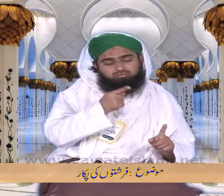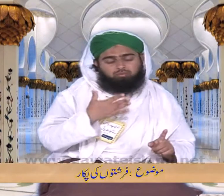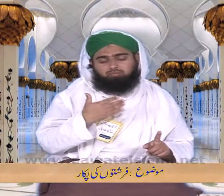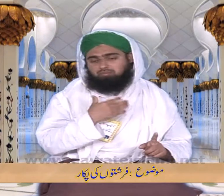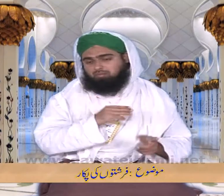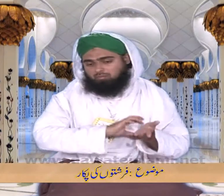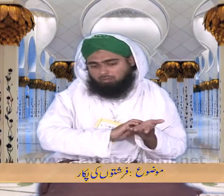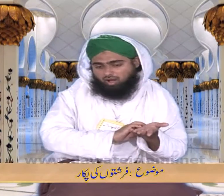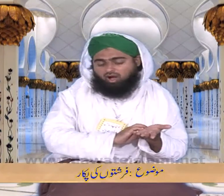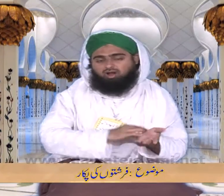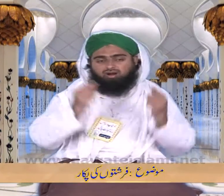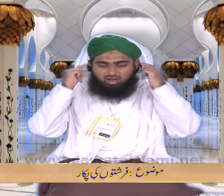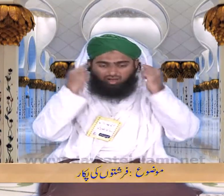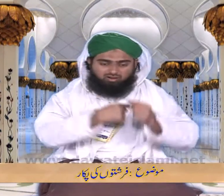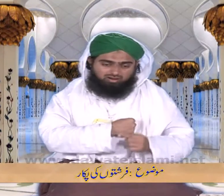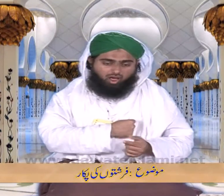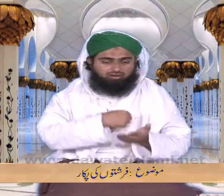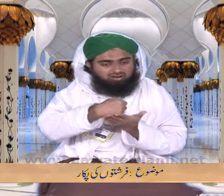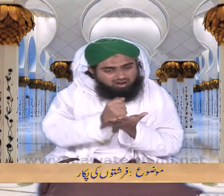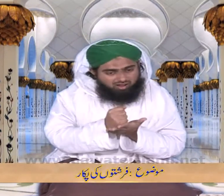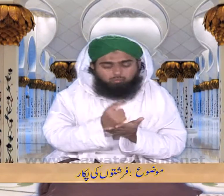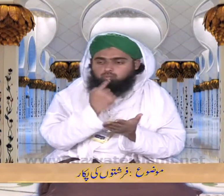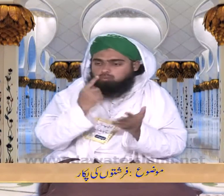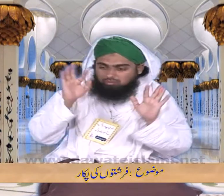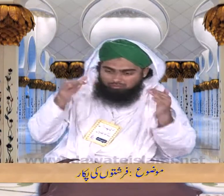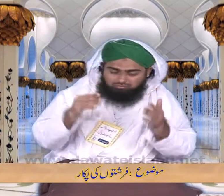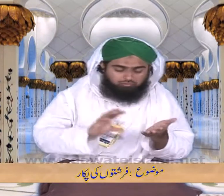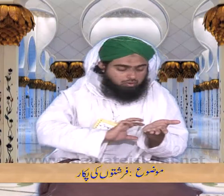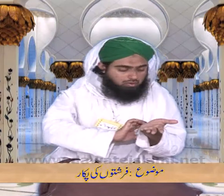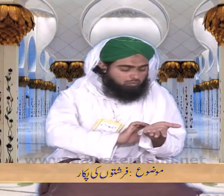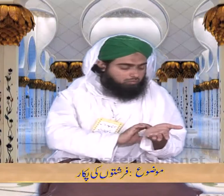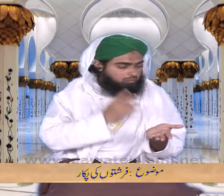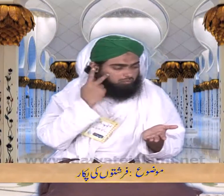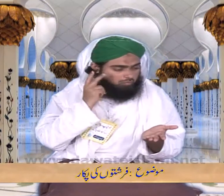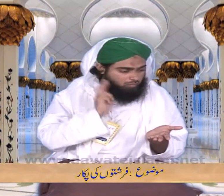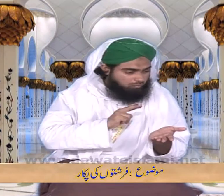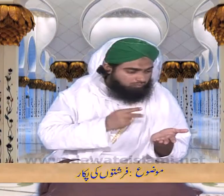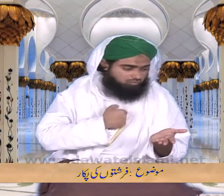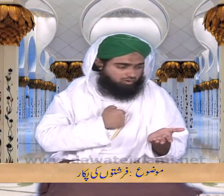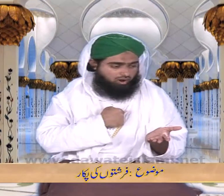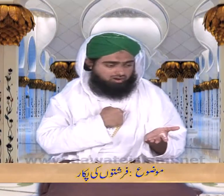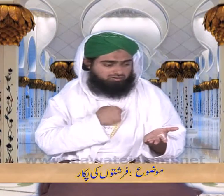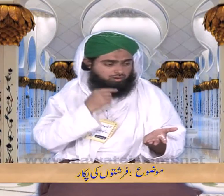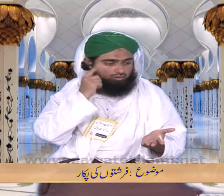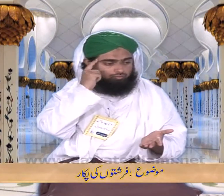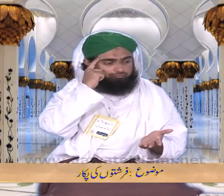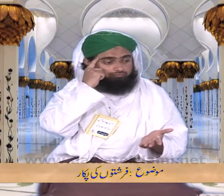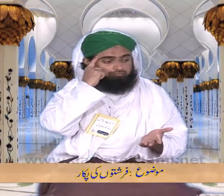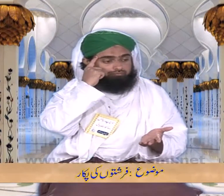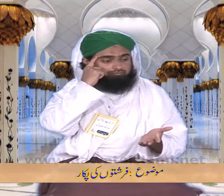ہو گیا ڈاکٹر کو بلاؤ حکیم کو لاؤ ڈاکٹر آتا ہے نفس دیکھتا ہے ڈاکٹر گم سم ہو جاتا ہے